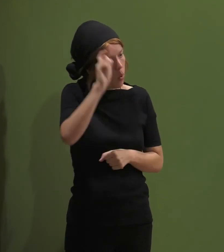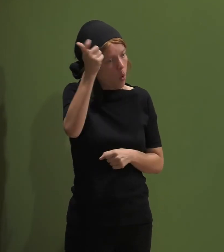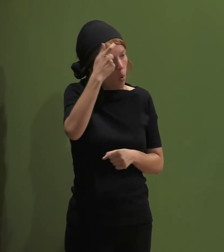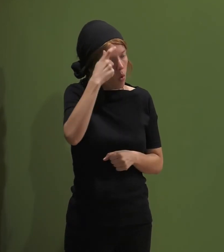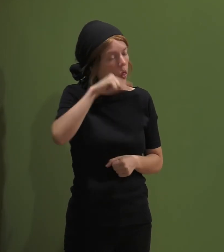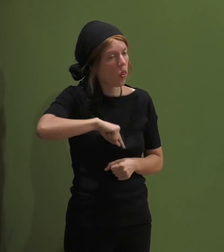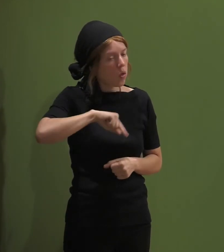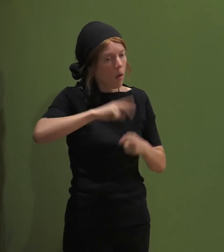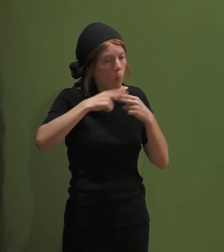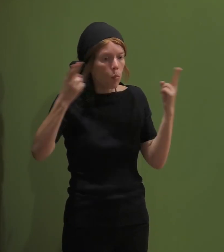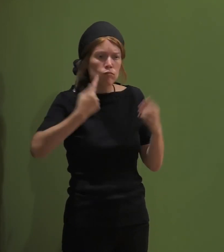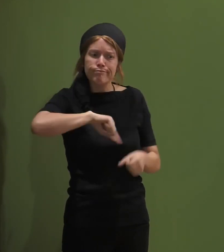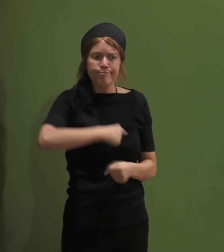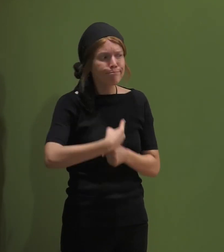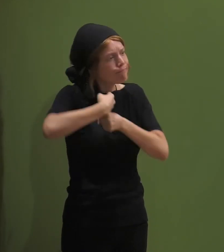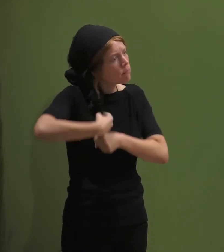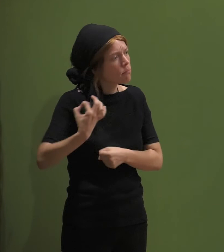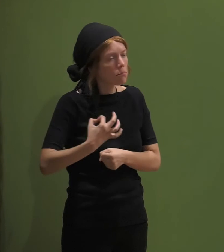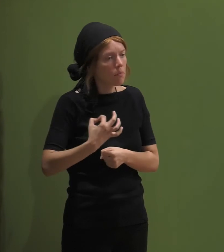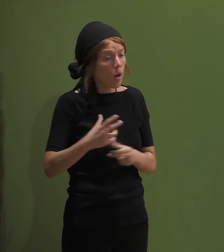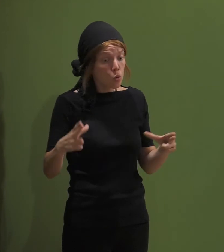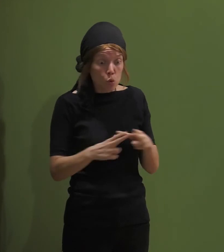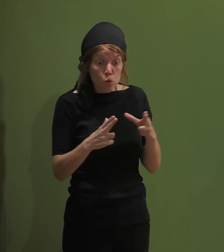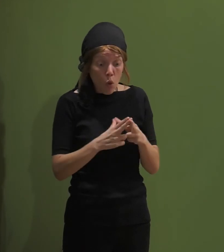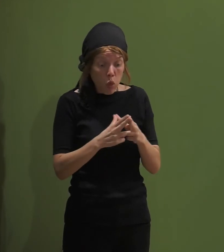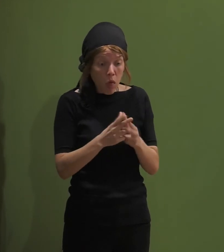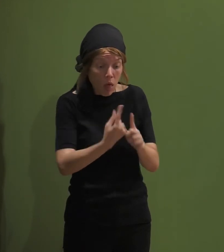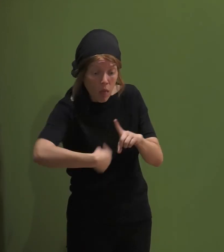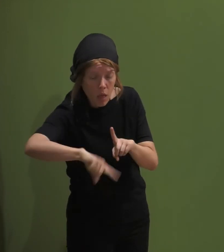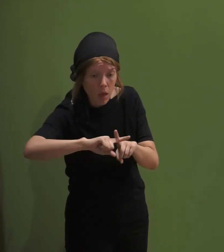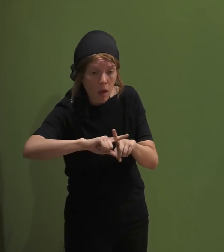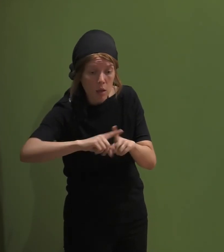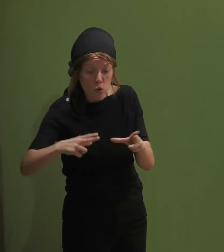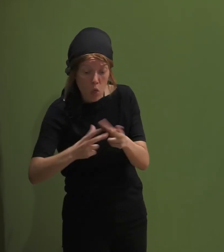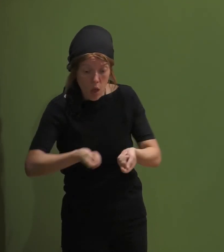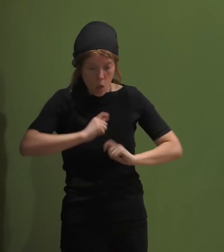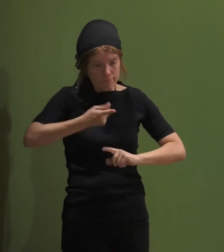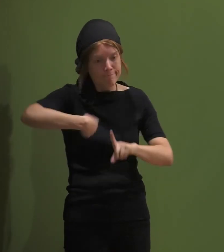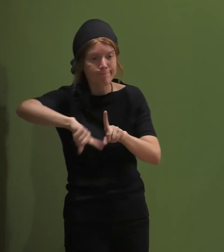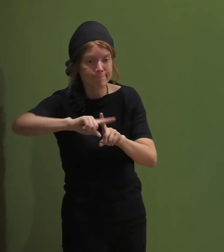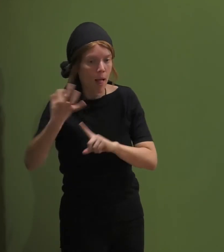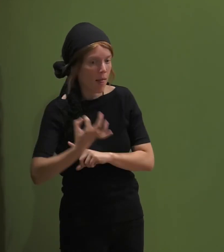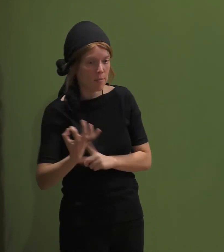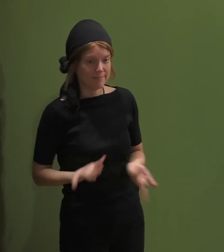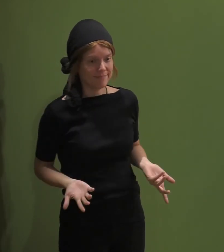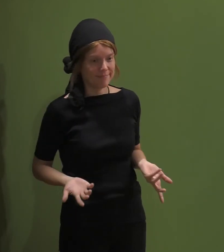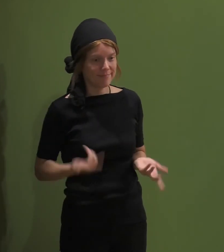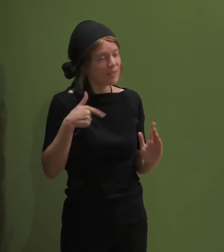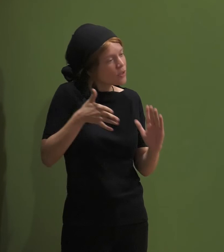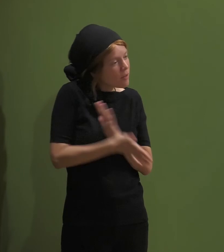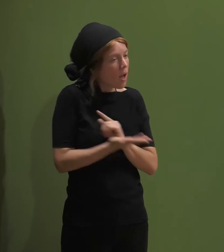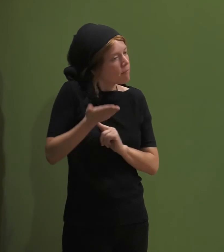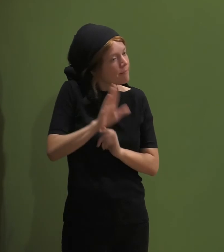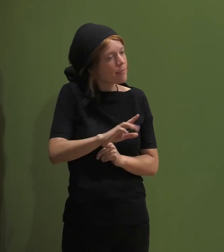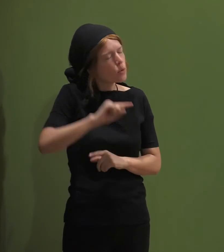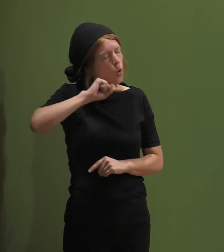ética pública. Tenemos la obligación de devolverle a la sociedad lo que la sociedad nos ha dado. Y eso significa y representa